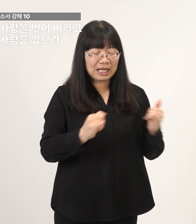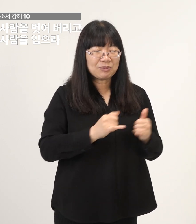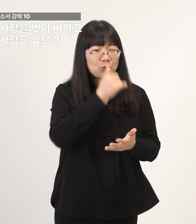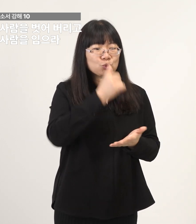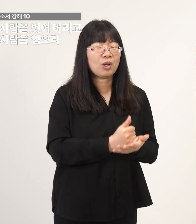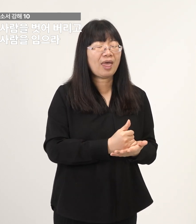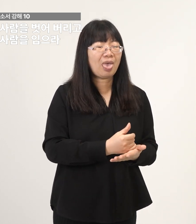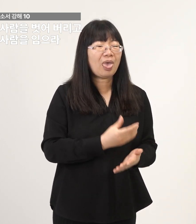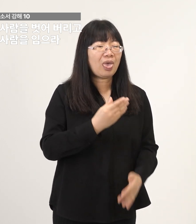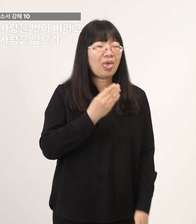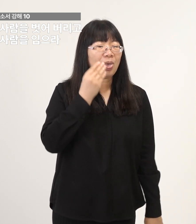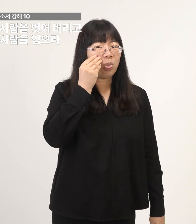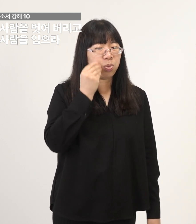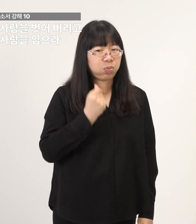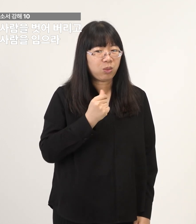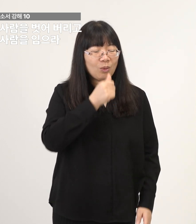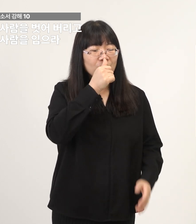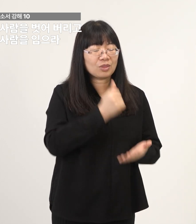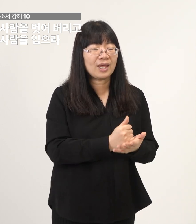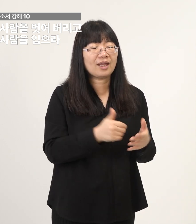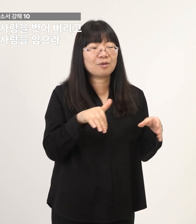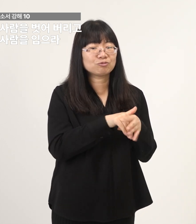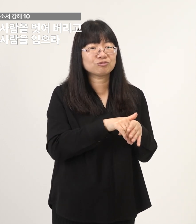익숙하고 그쪽의 문화에